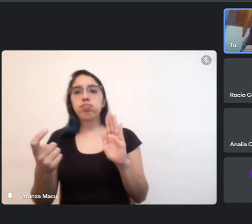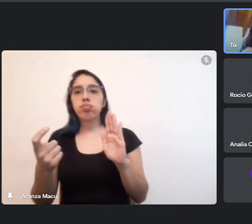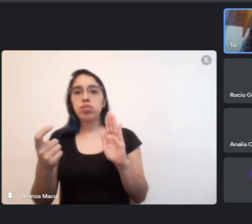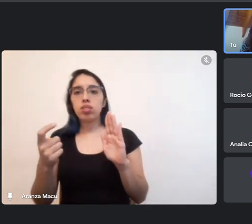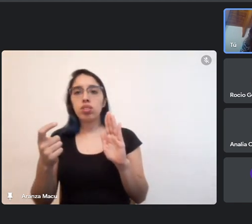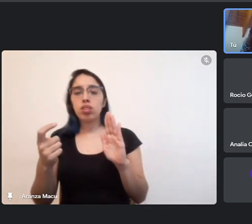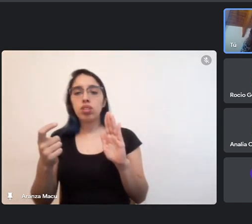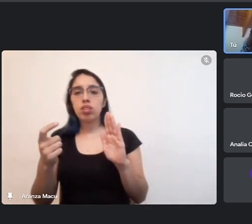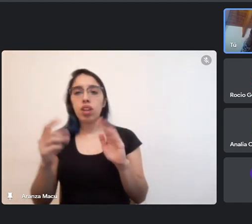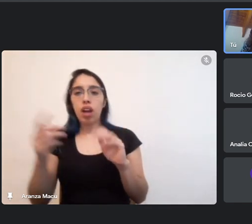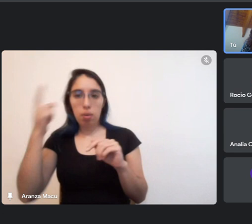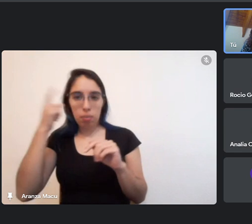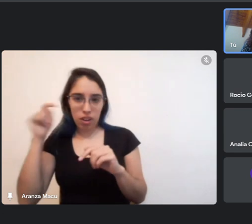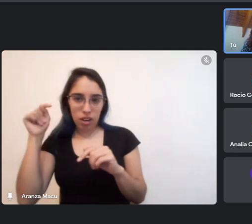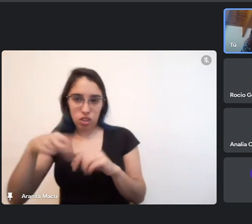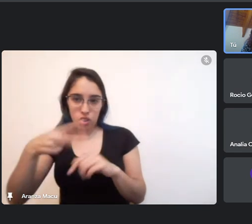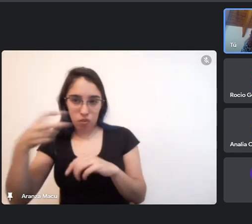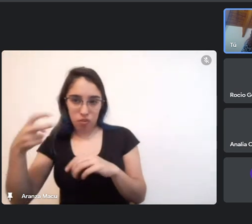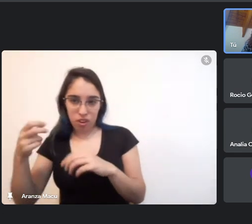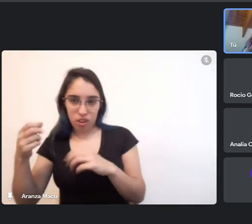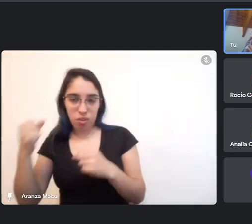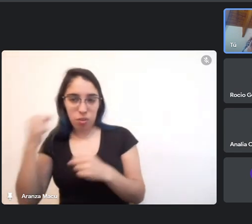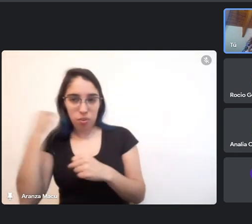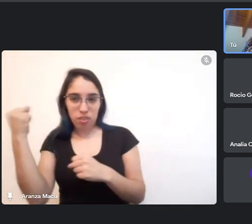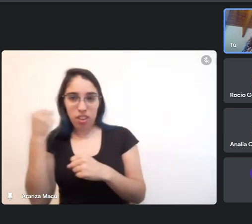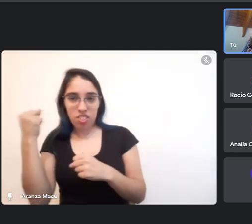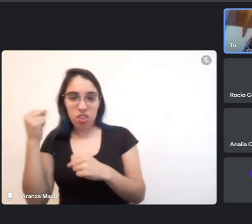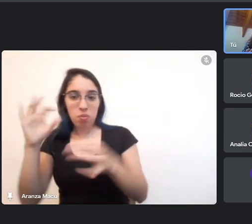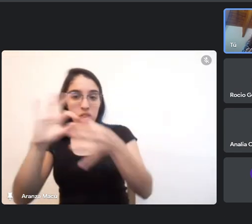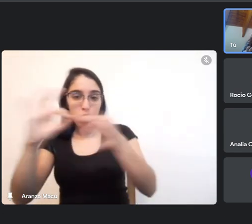yo lo reconozco, lo veo en la oración, tengo dos